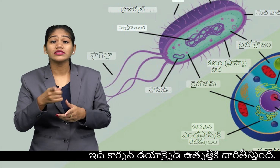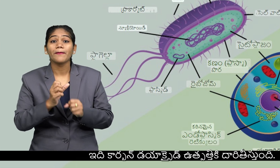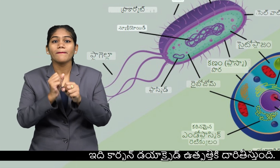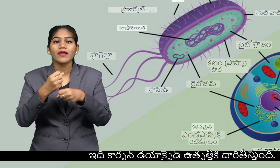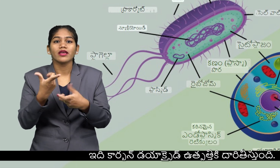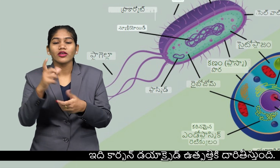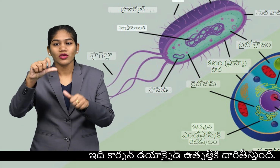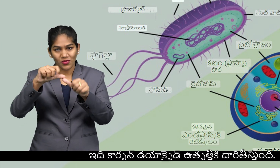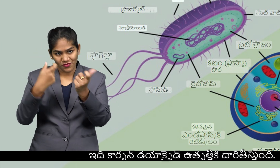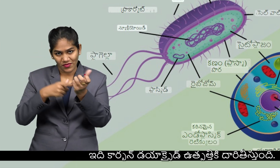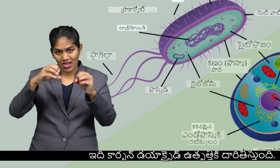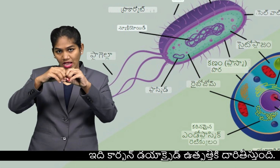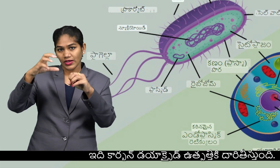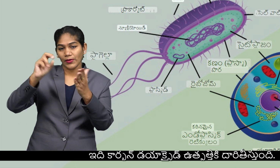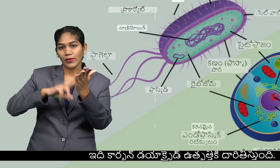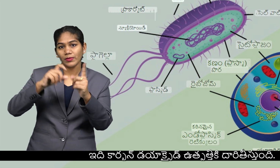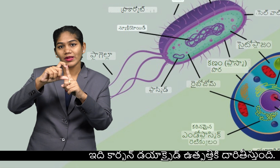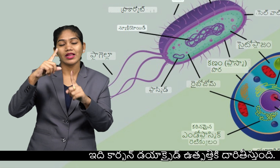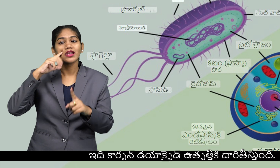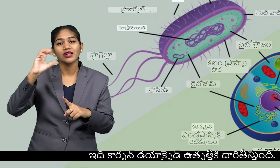ఉత్పత్తికి దారితీస్తుంది.